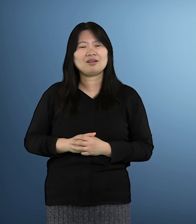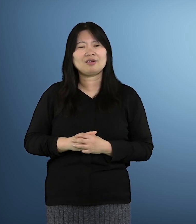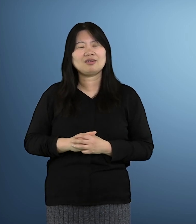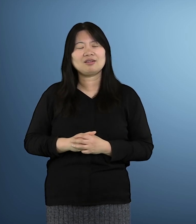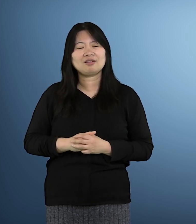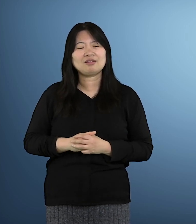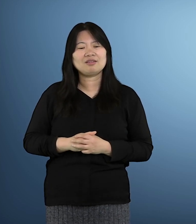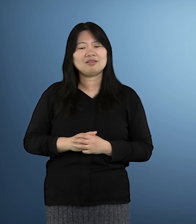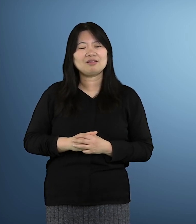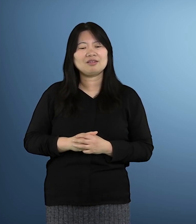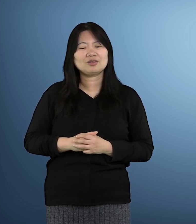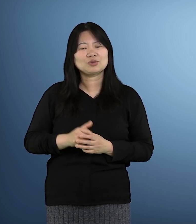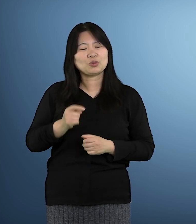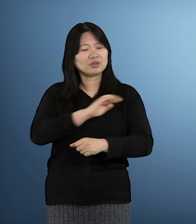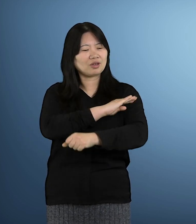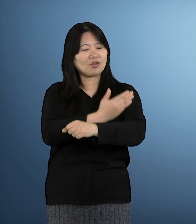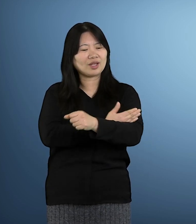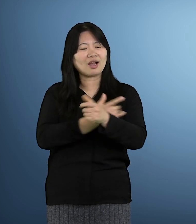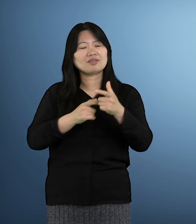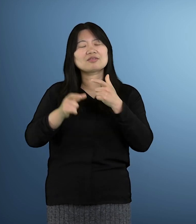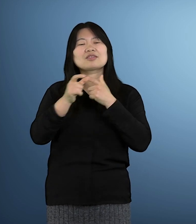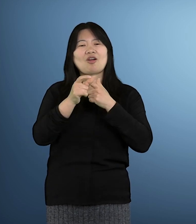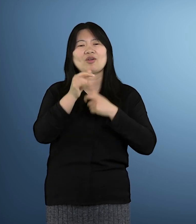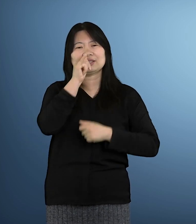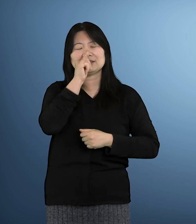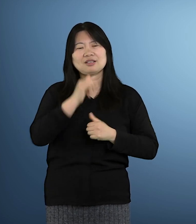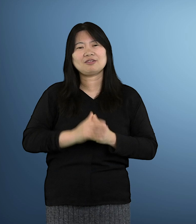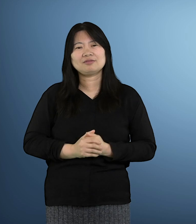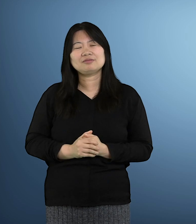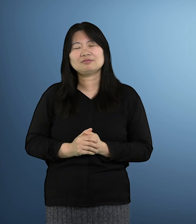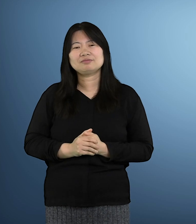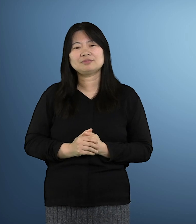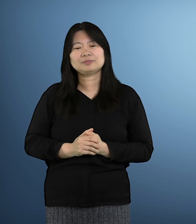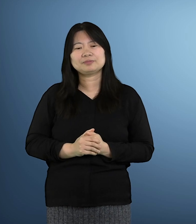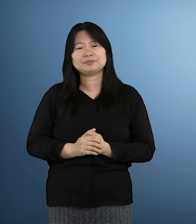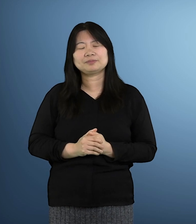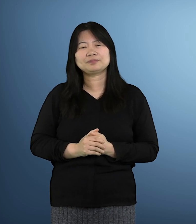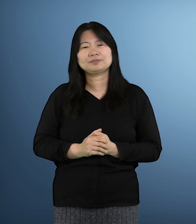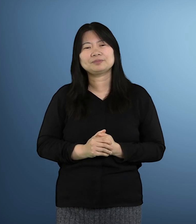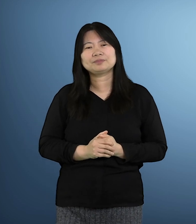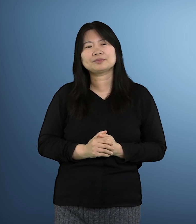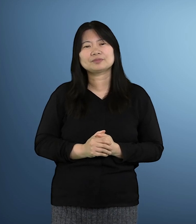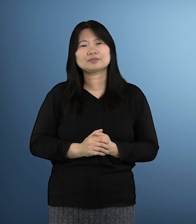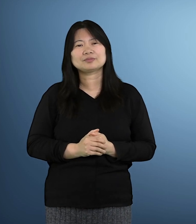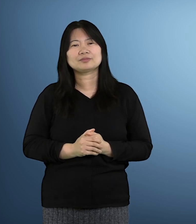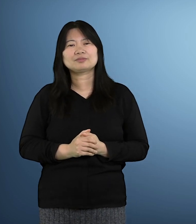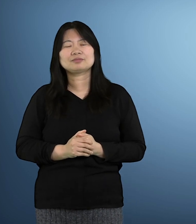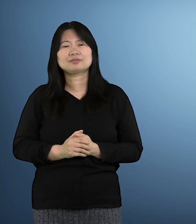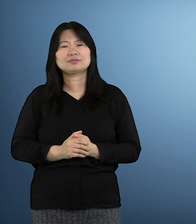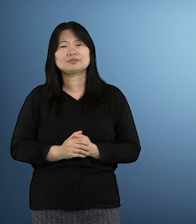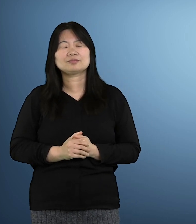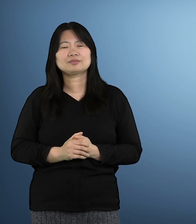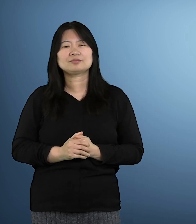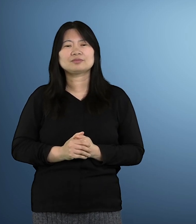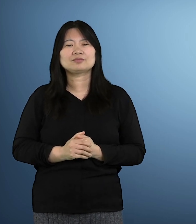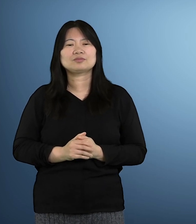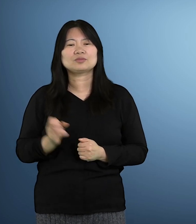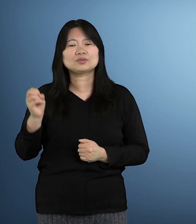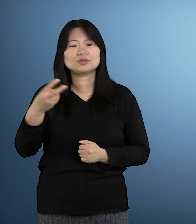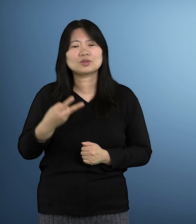조금 넘습니다. 그 특권이라는 것이, 그 고난이라는 것이.